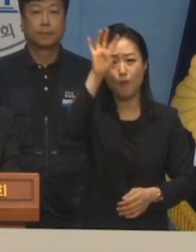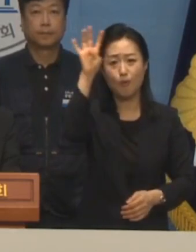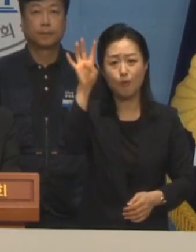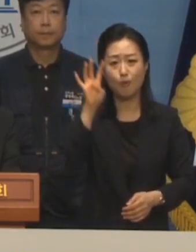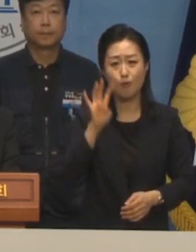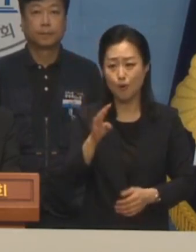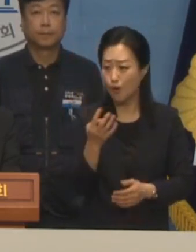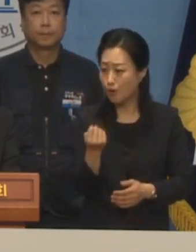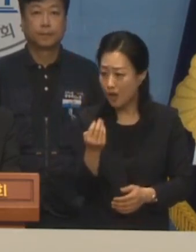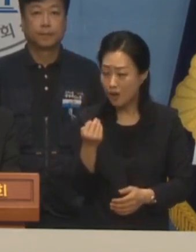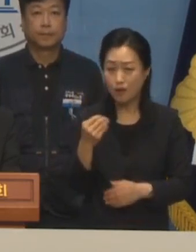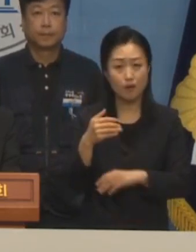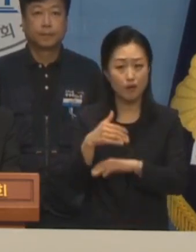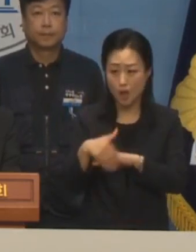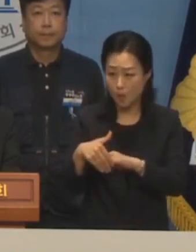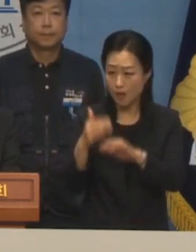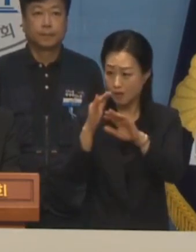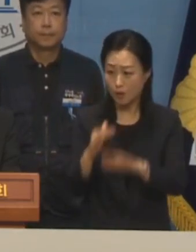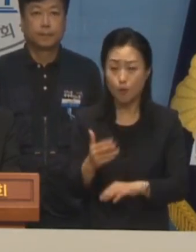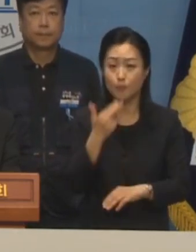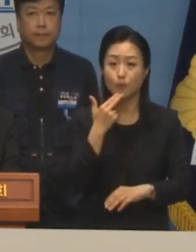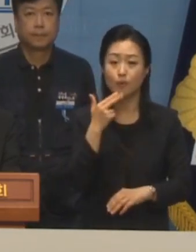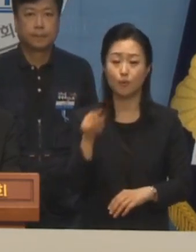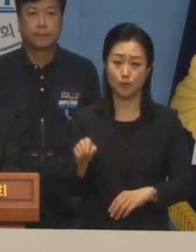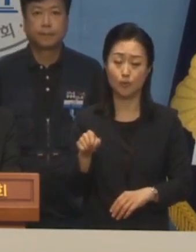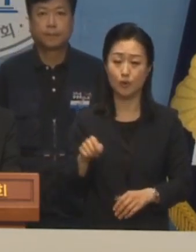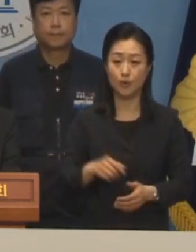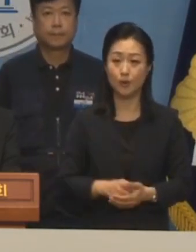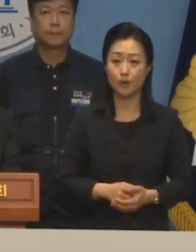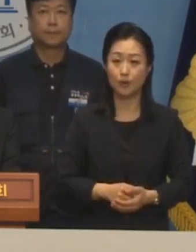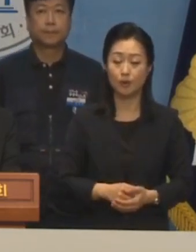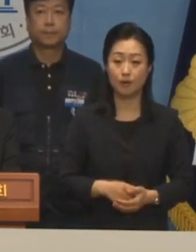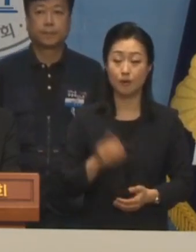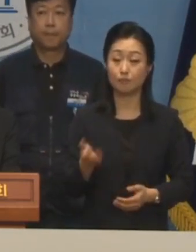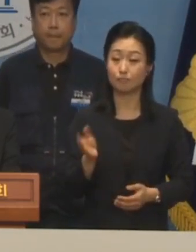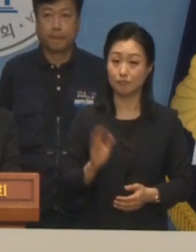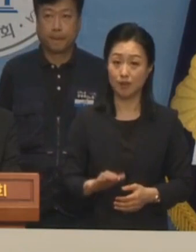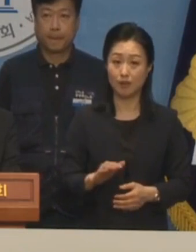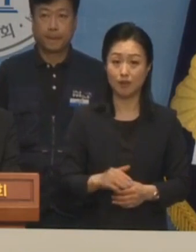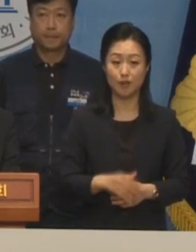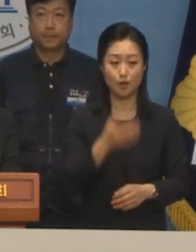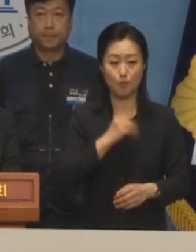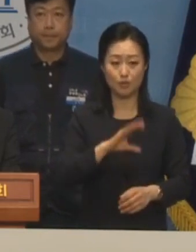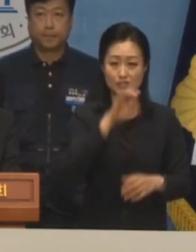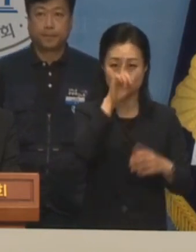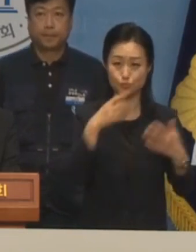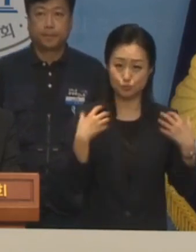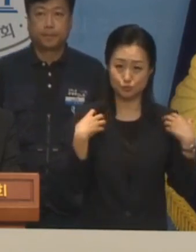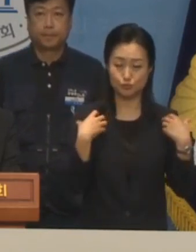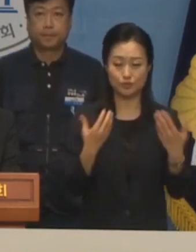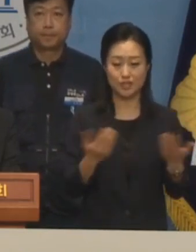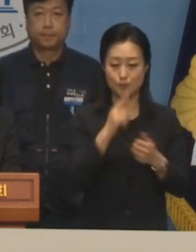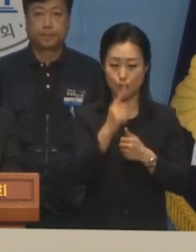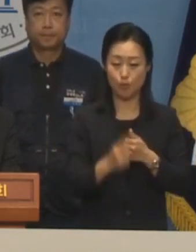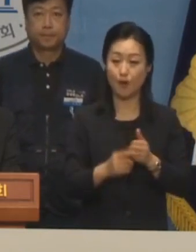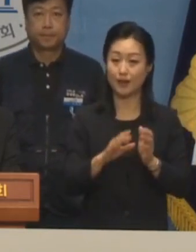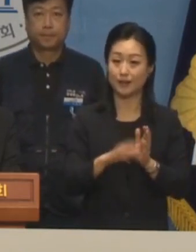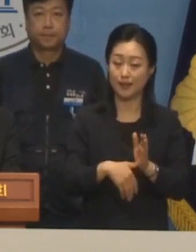구체적인 수치나 계획을 아직 발표하지 않고 있습니다. 그러면서 복지부 업무보고